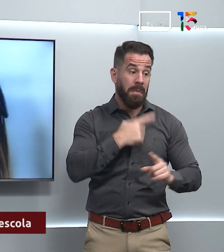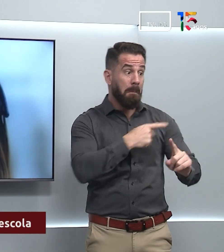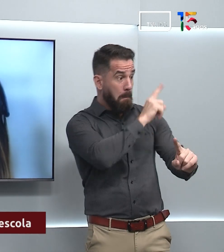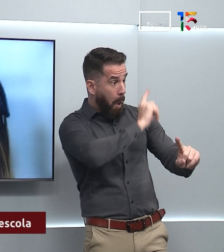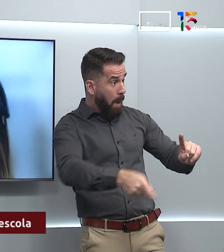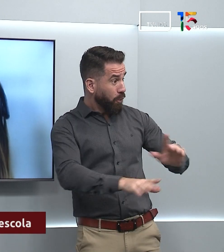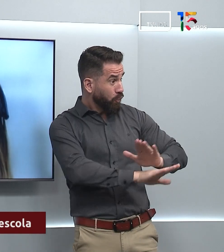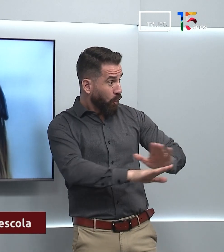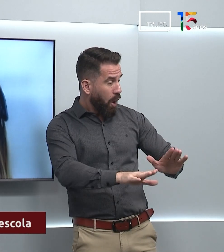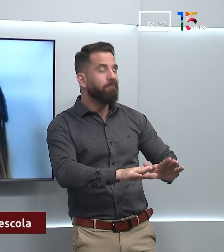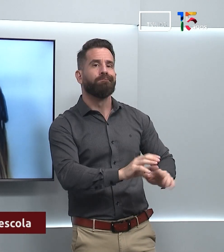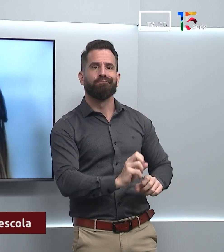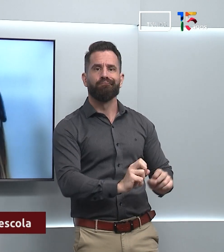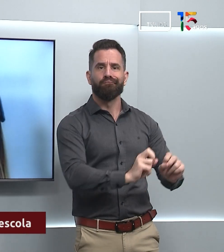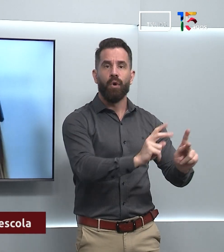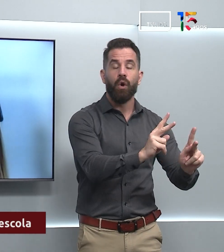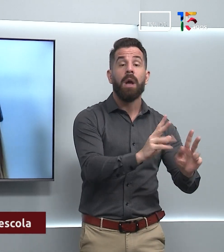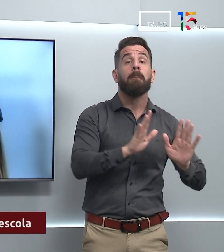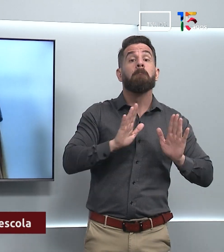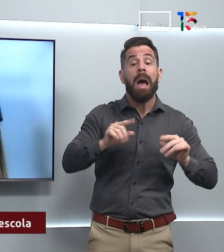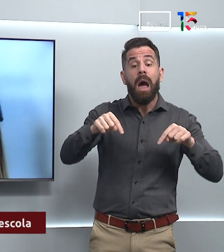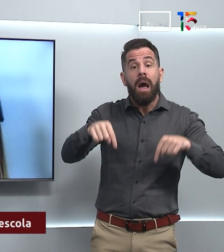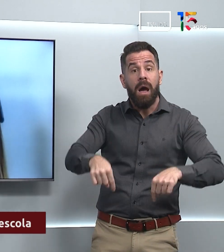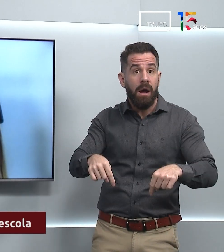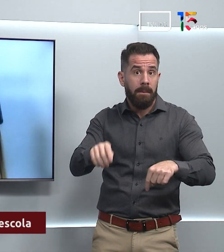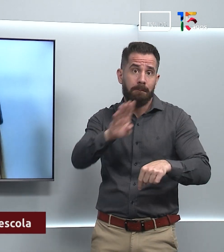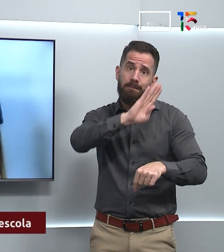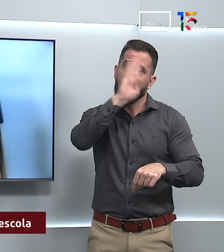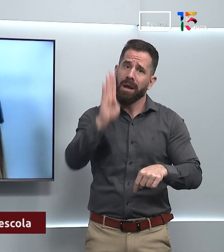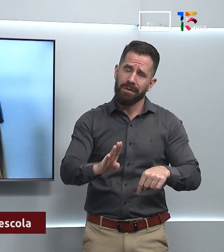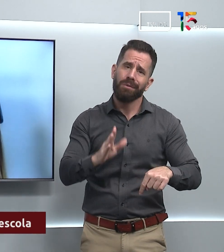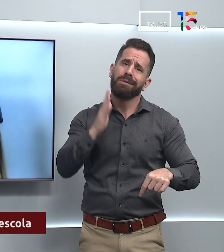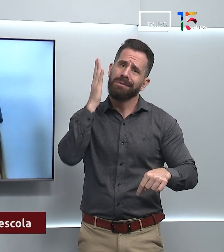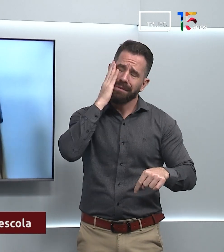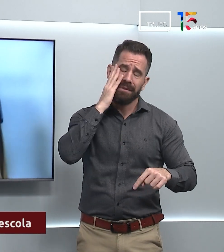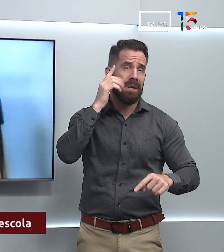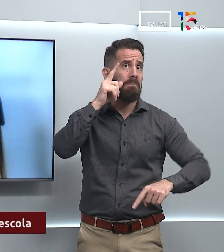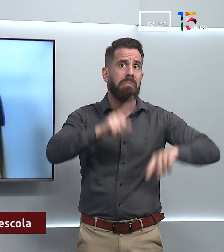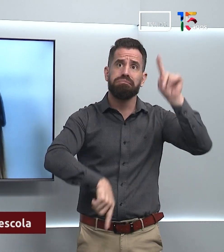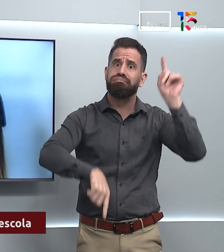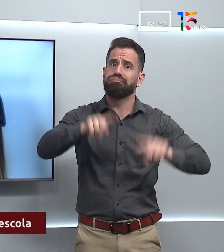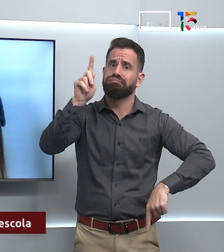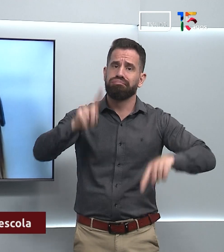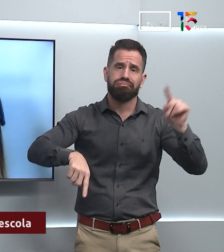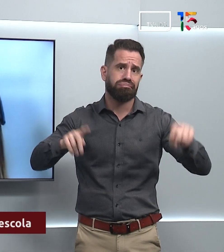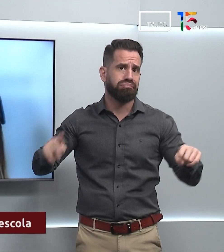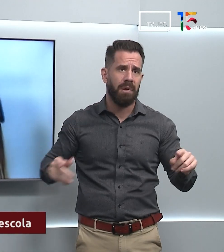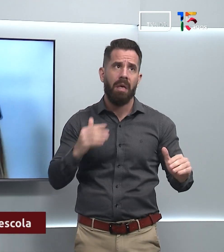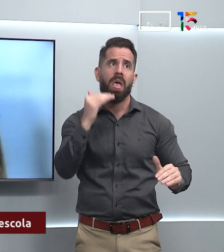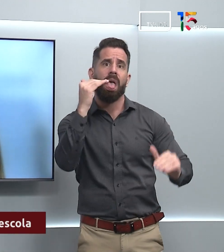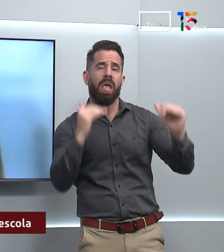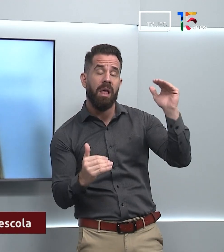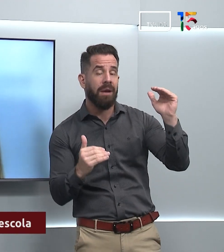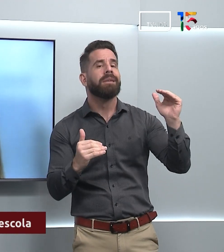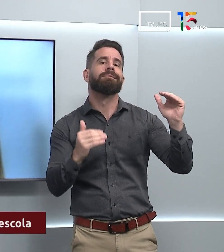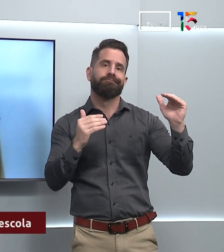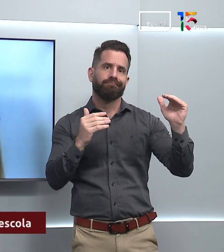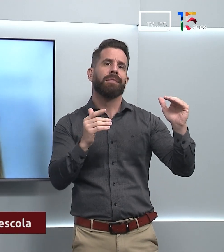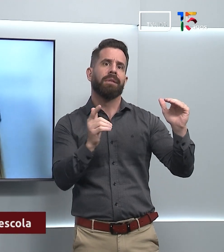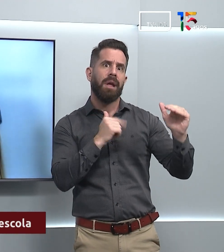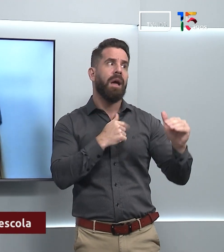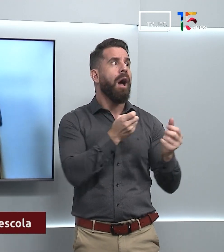nós temos hoje dentro do nosso país uma discrepância, uma desigualdade muito grande, principalmente em termos de